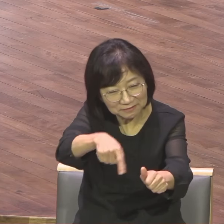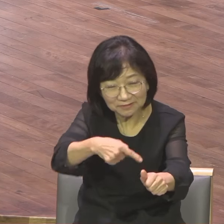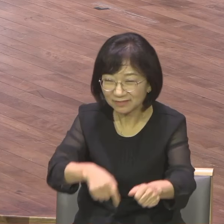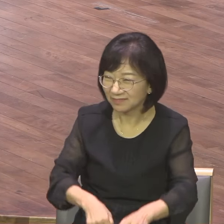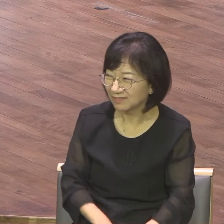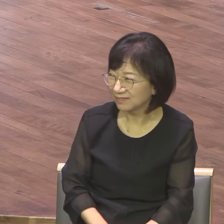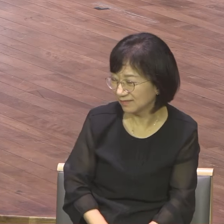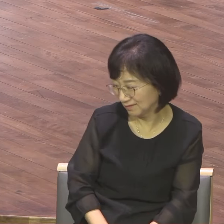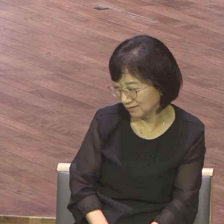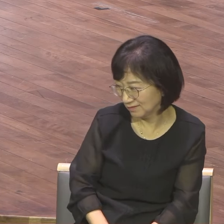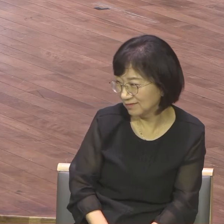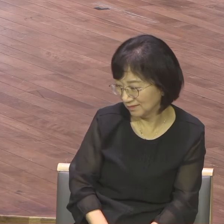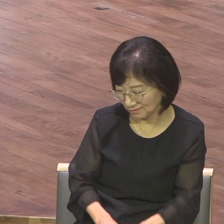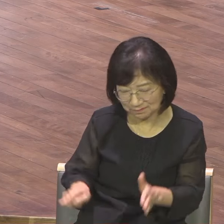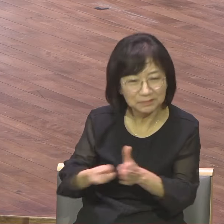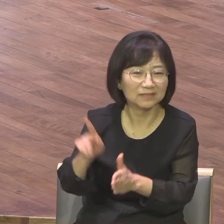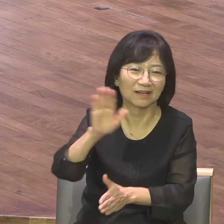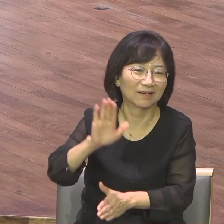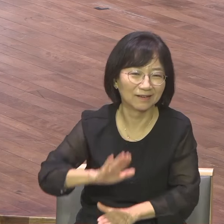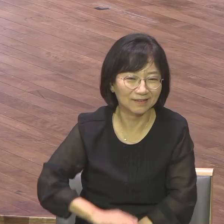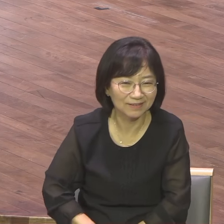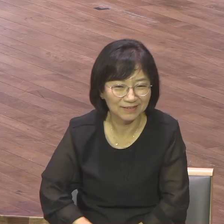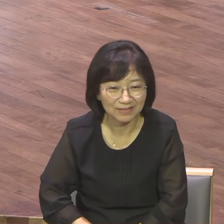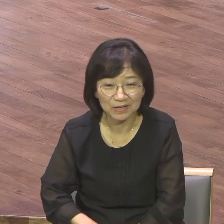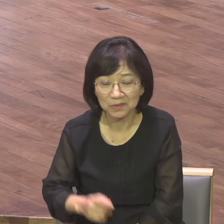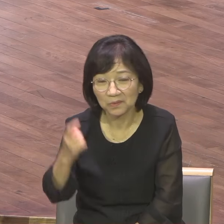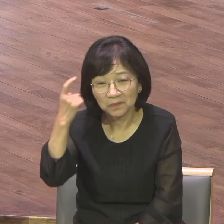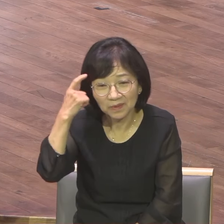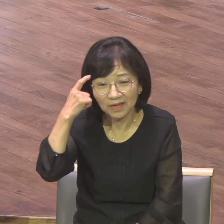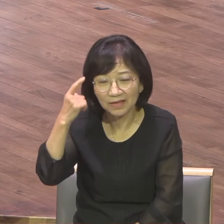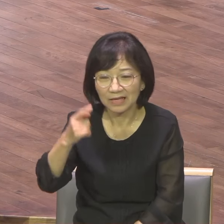왜 구하지 않았느냐? 아스